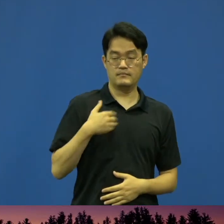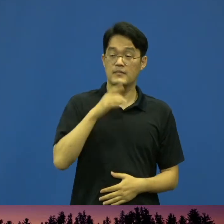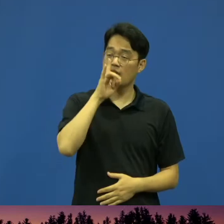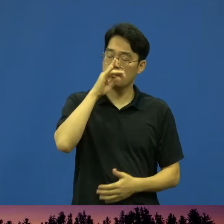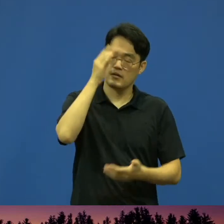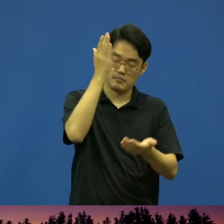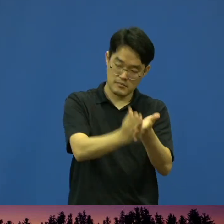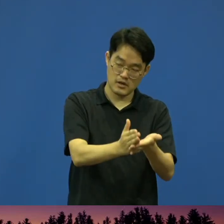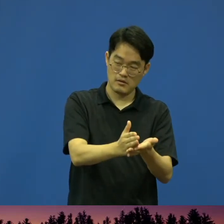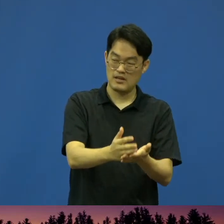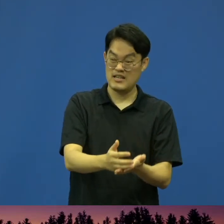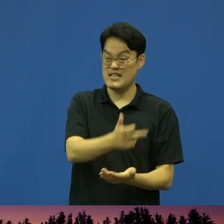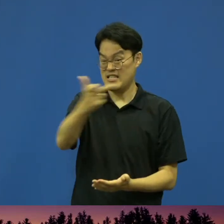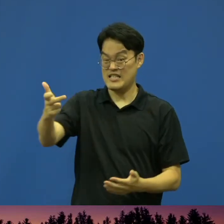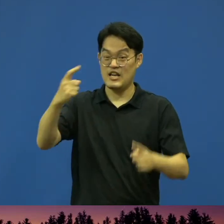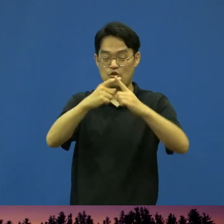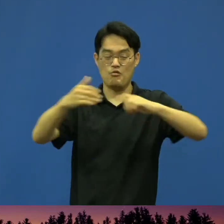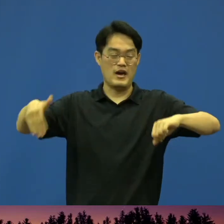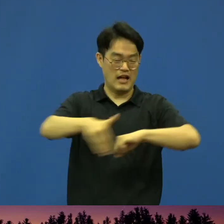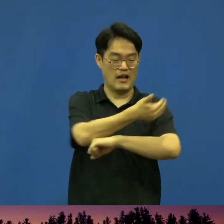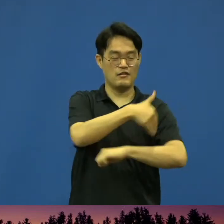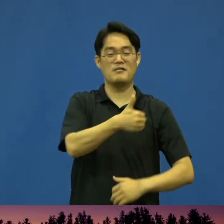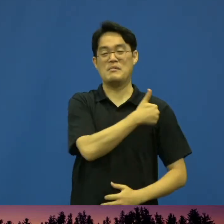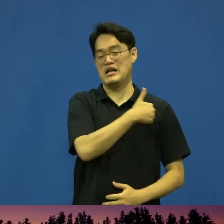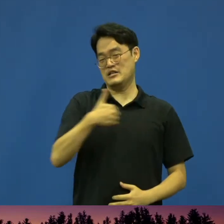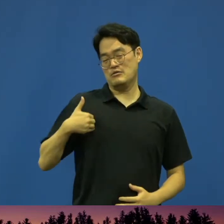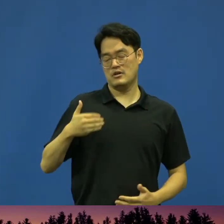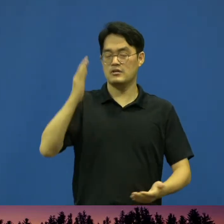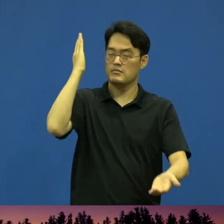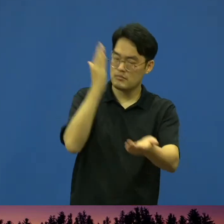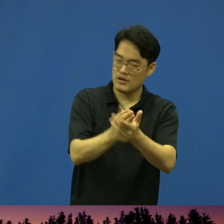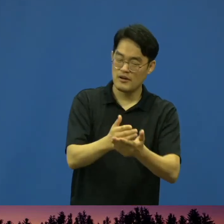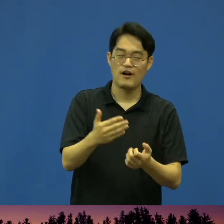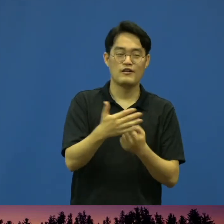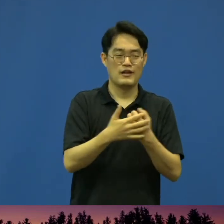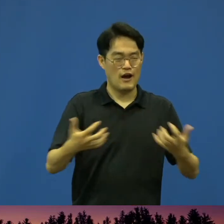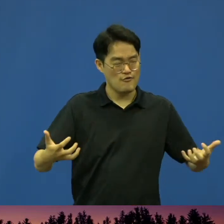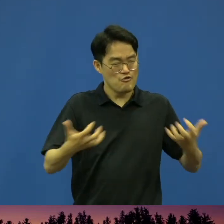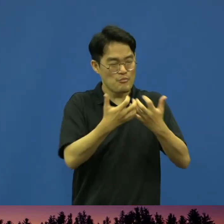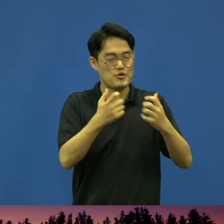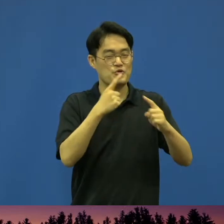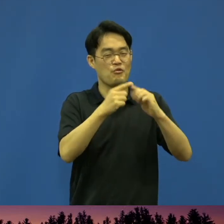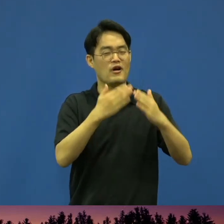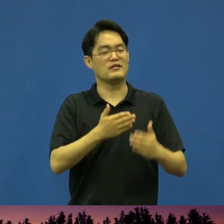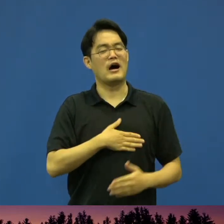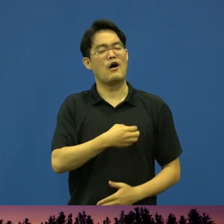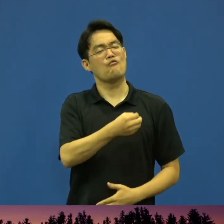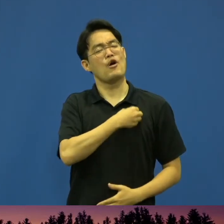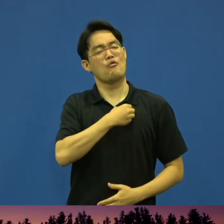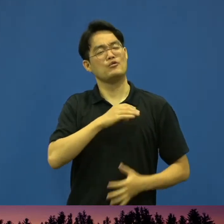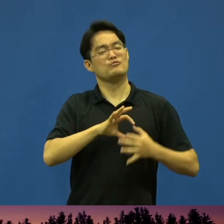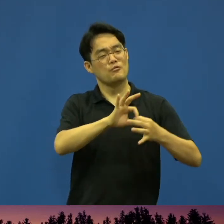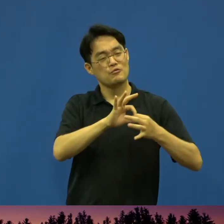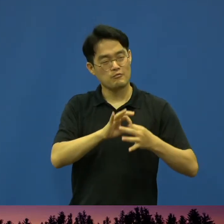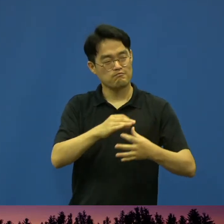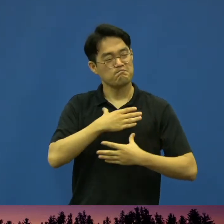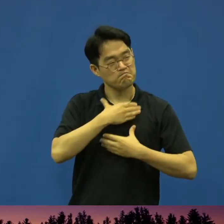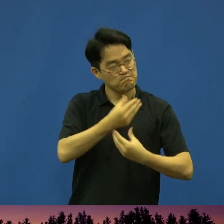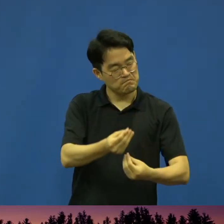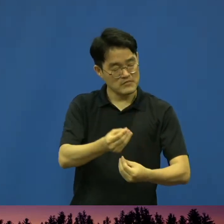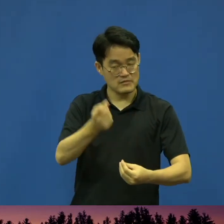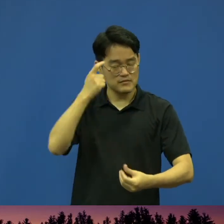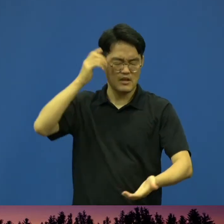교회에 다닌다는 것에 만족하지 마십시오. 은혜가 넘치는 교회에 소속되어 있다는 것에 안심하지 마십시오. 정말